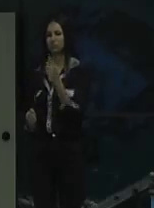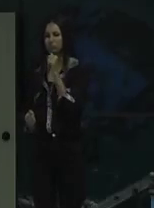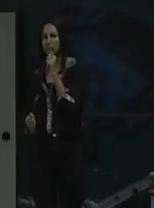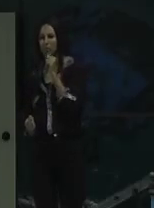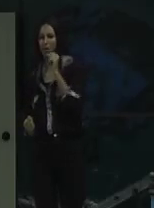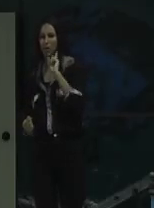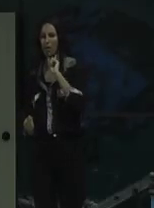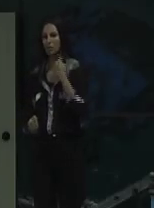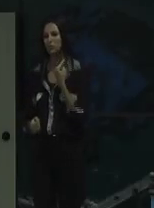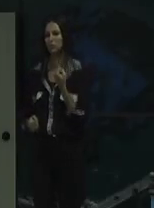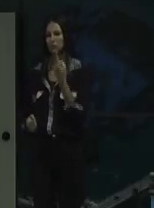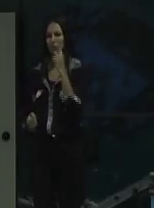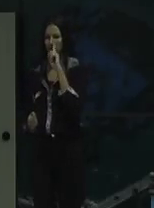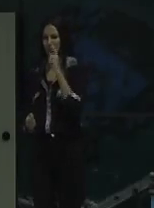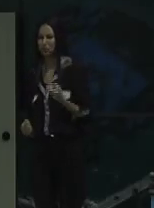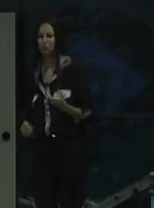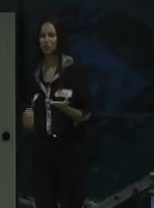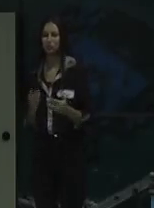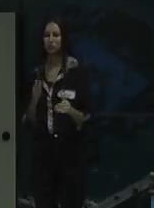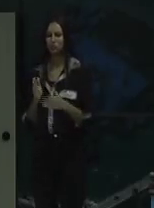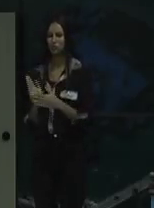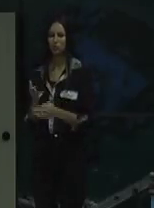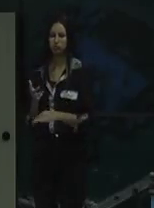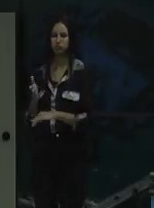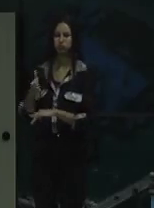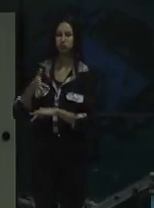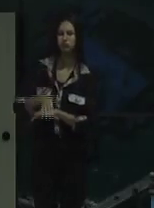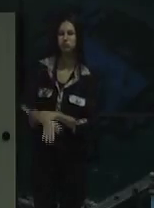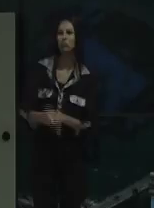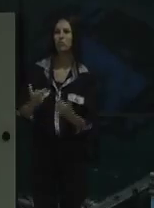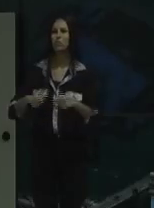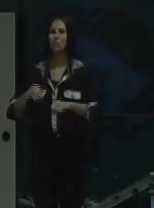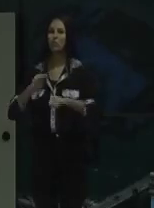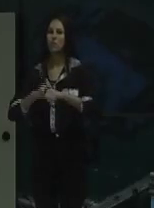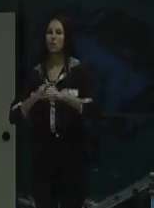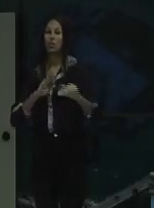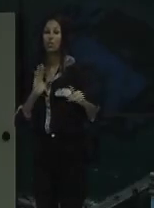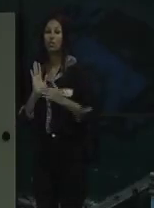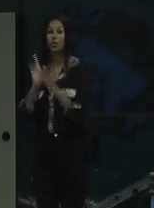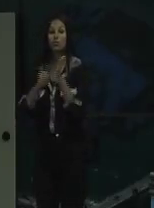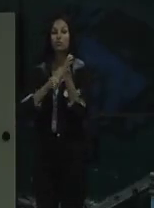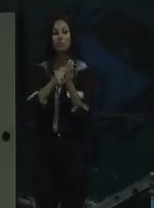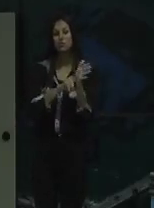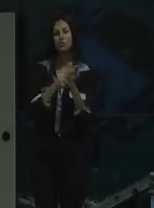aquele lixo, todo para a Praia do Malhado. E todas as pesquisas que fazem de